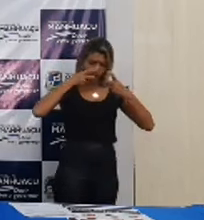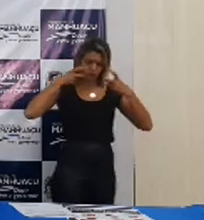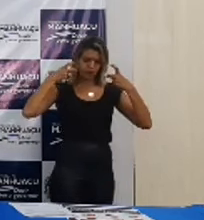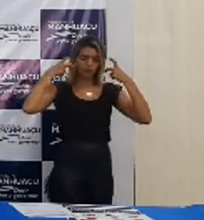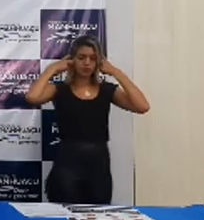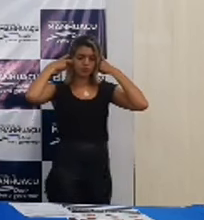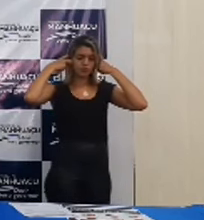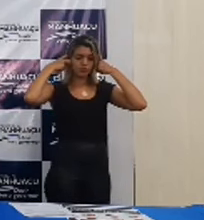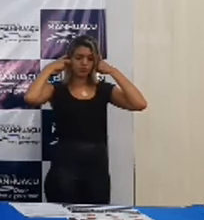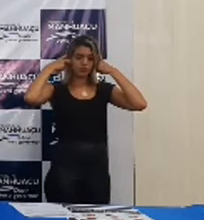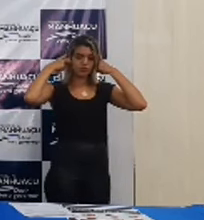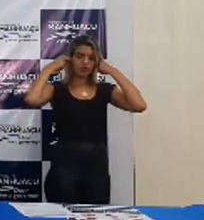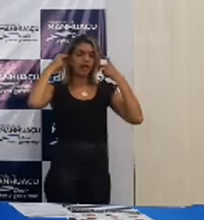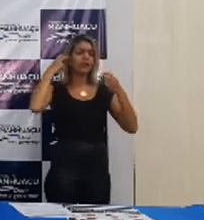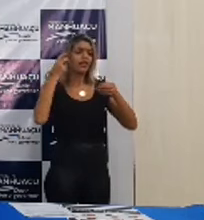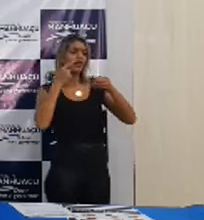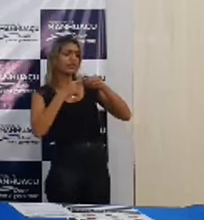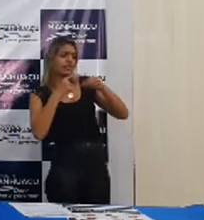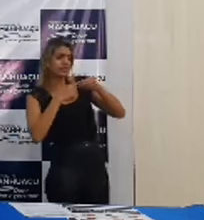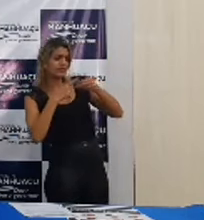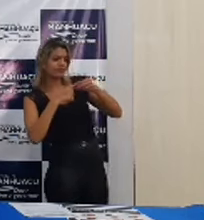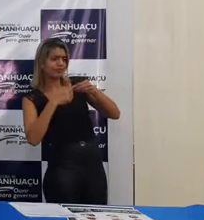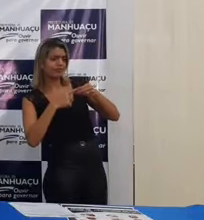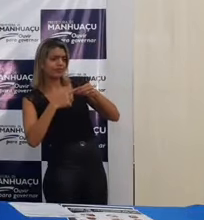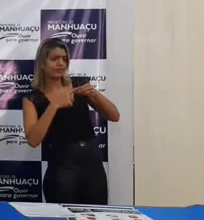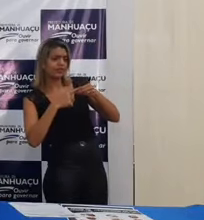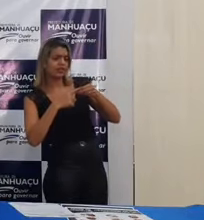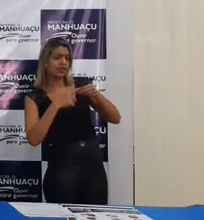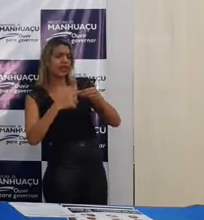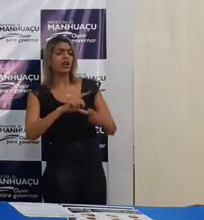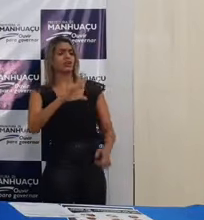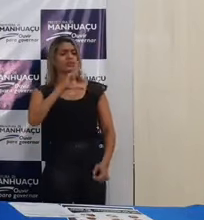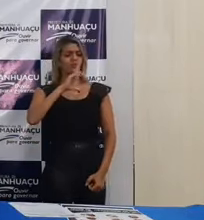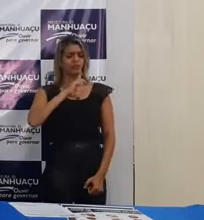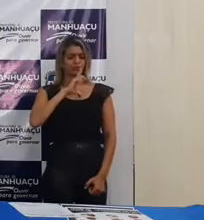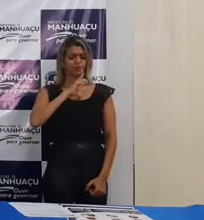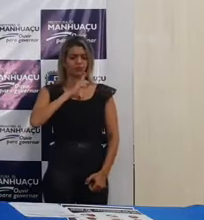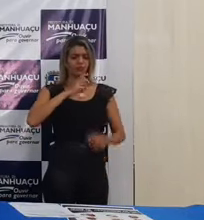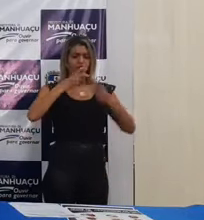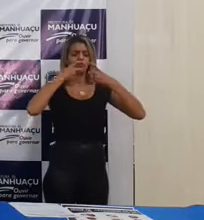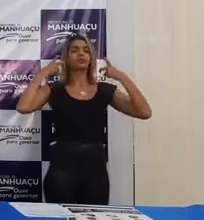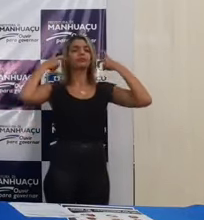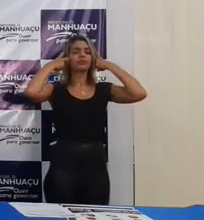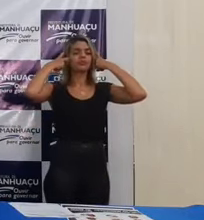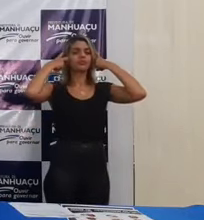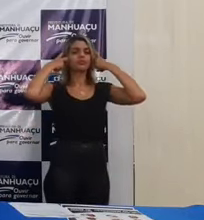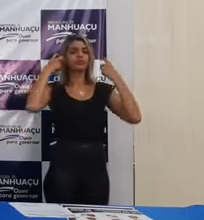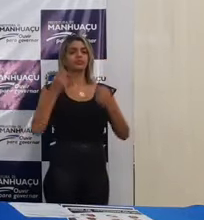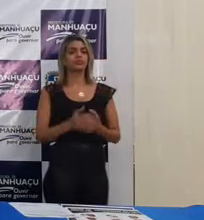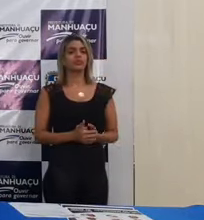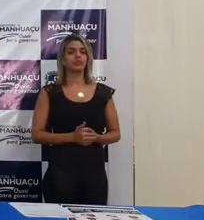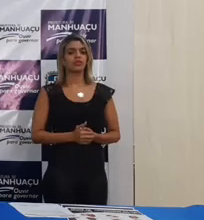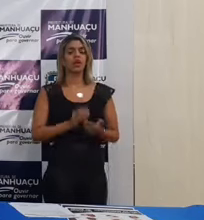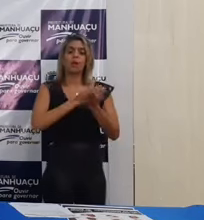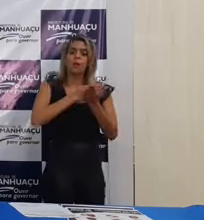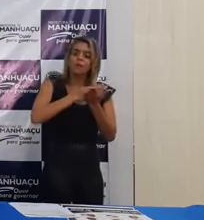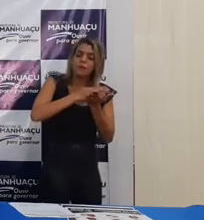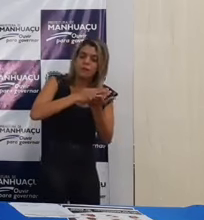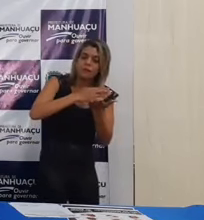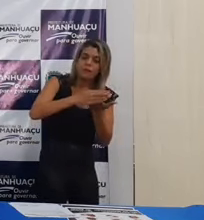Aquele município, conforme a ação, ele tem que usar máscara e tem que ter as medidas cautelares. Então, começou aí uma